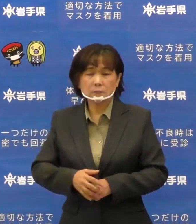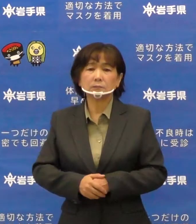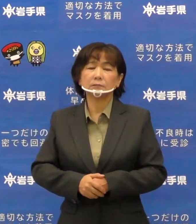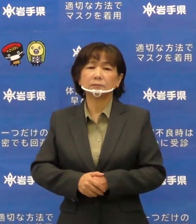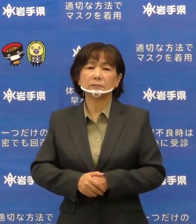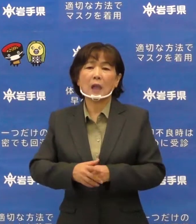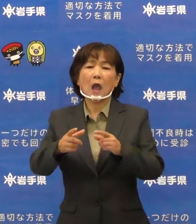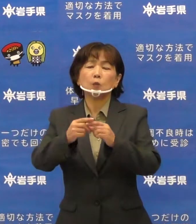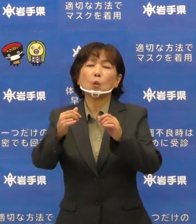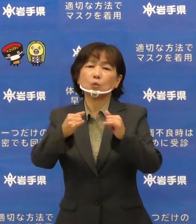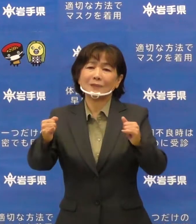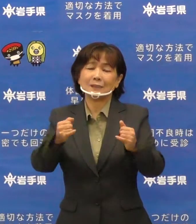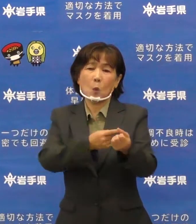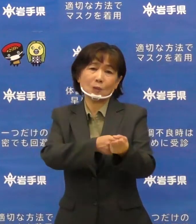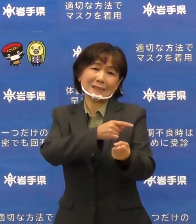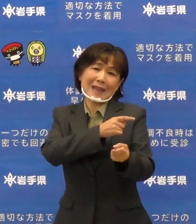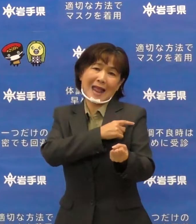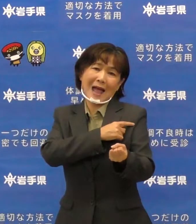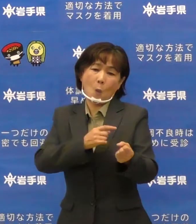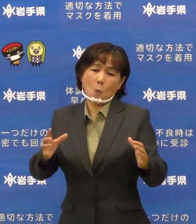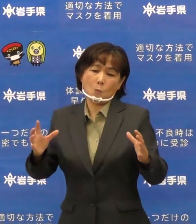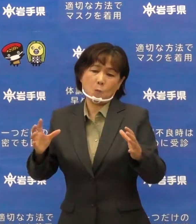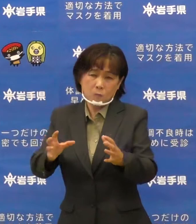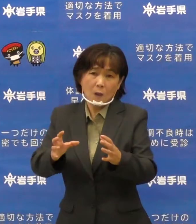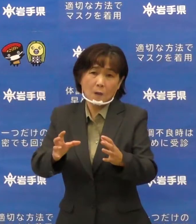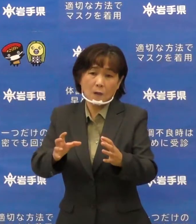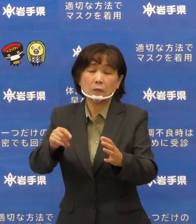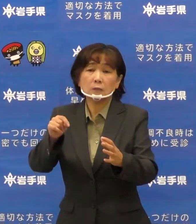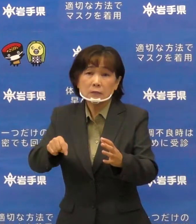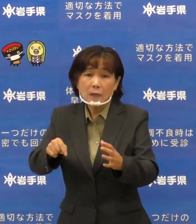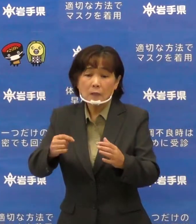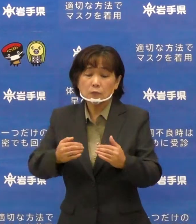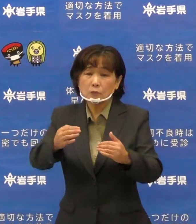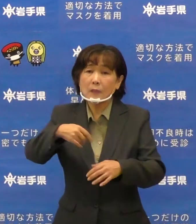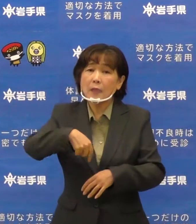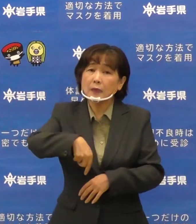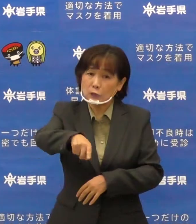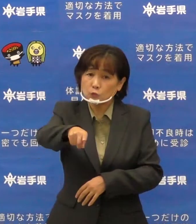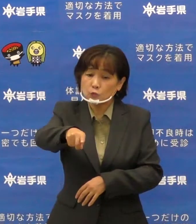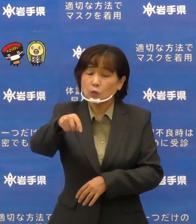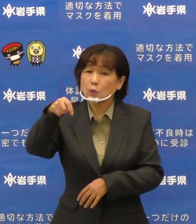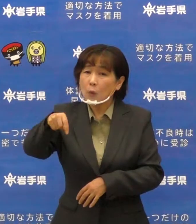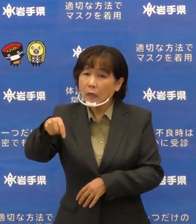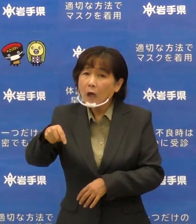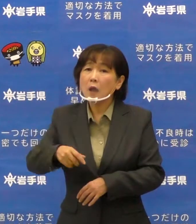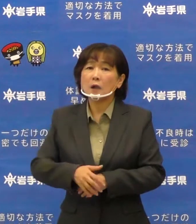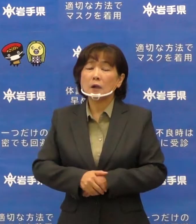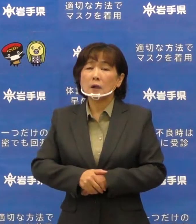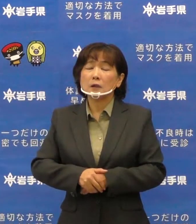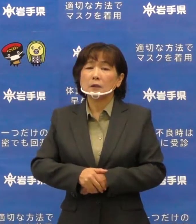結集するような形を作っていくことが望ましい中、